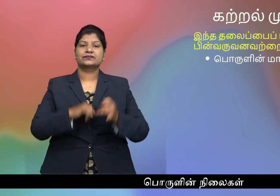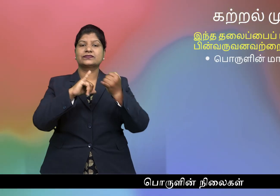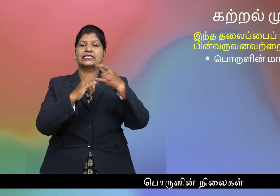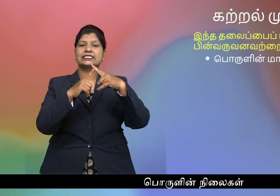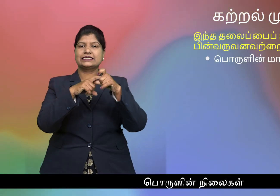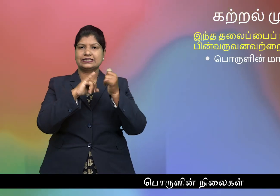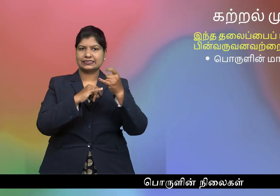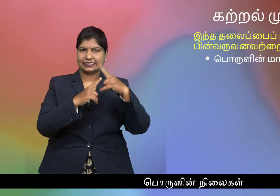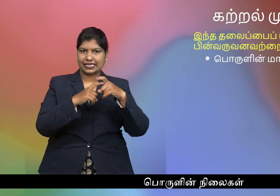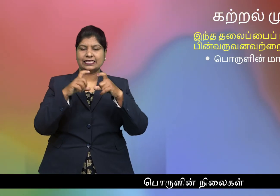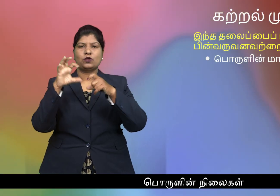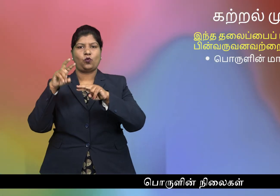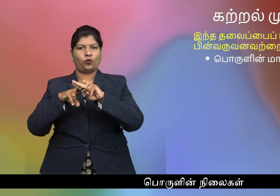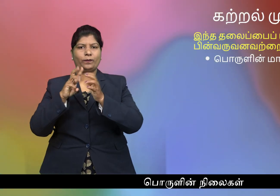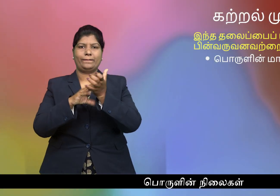பொருளின் நிலைகள்,